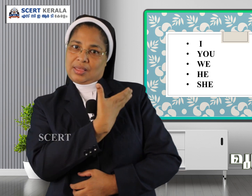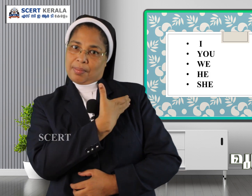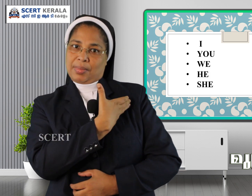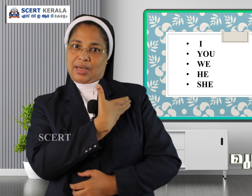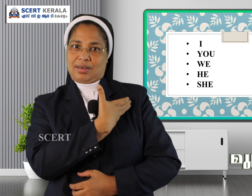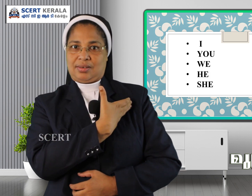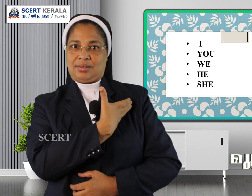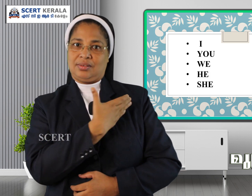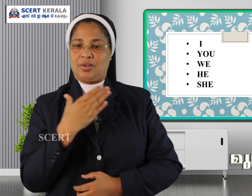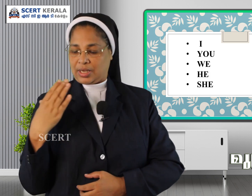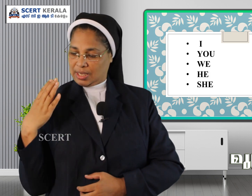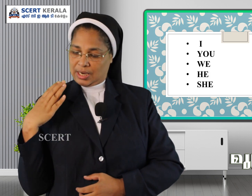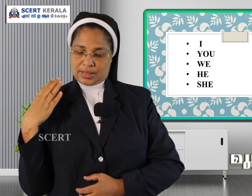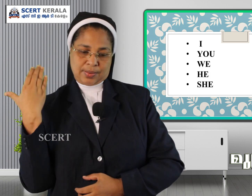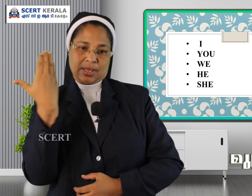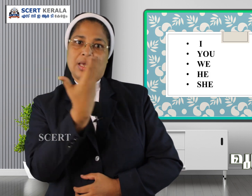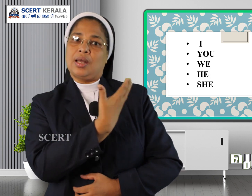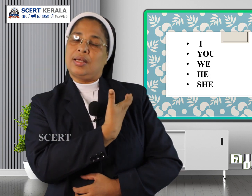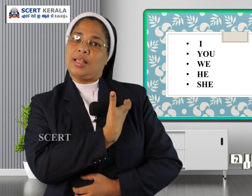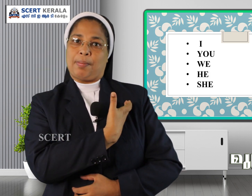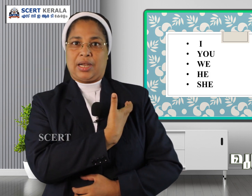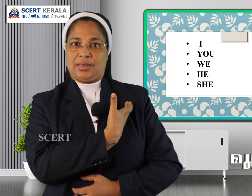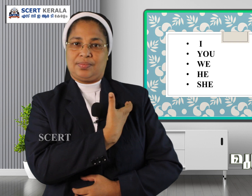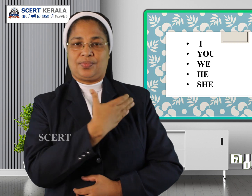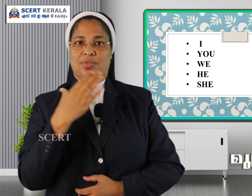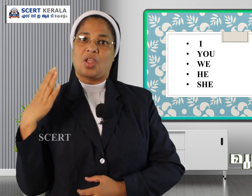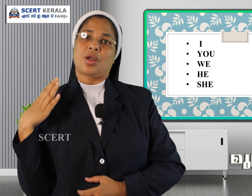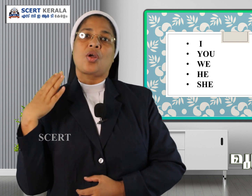നമ്മൾ. ഓക്കെ, ഇങ്ങനെ എടുത്താൽ മതി. നമ്മൾ,